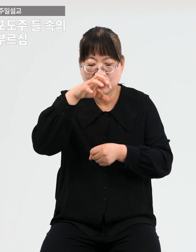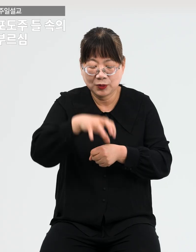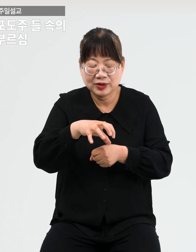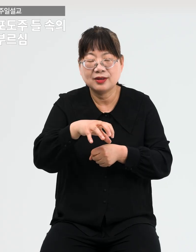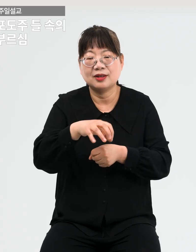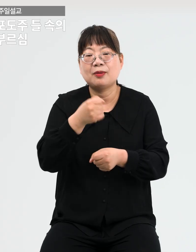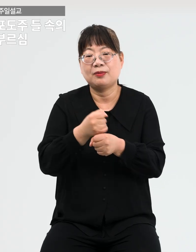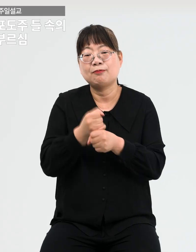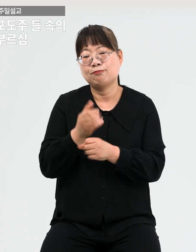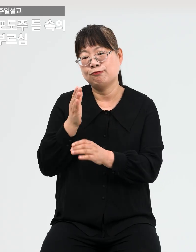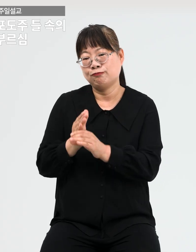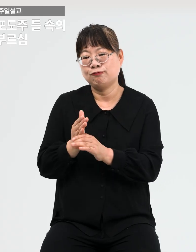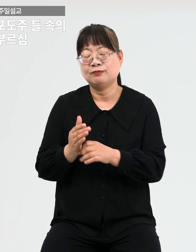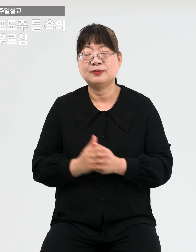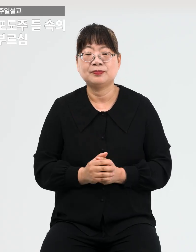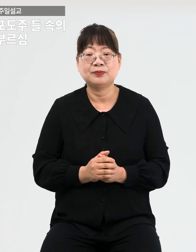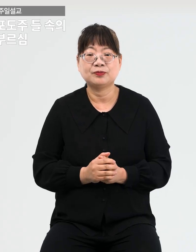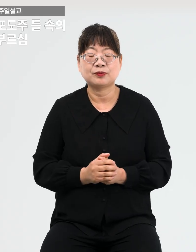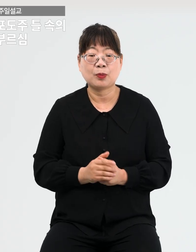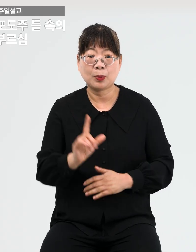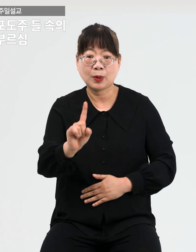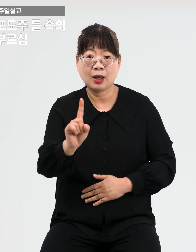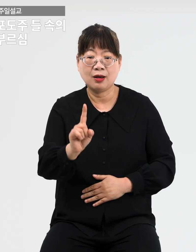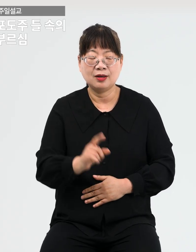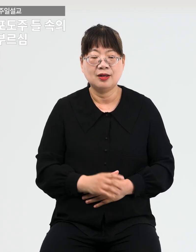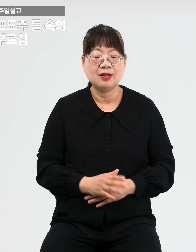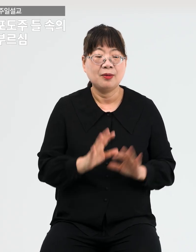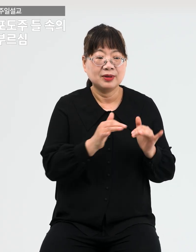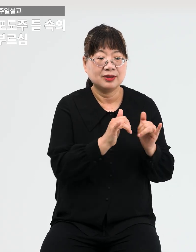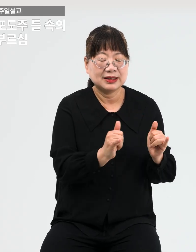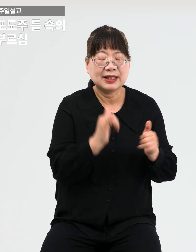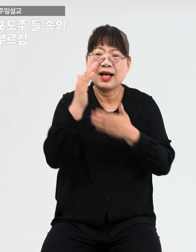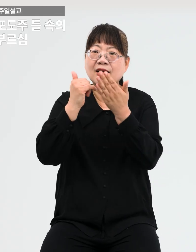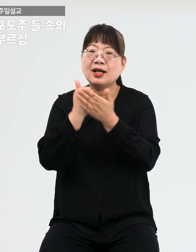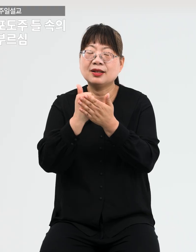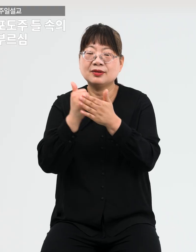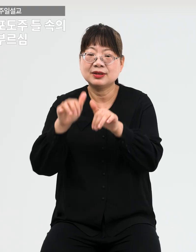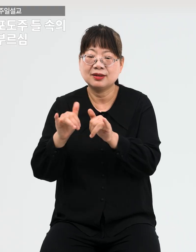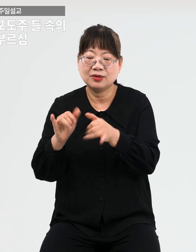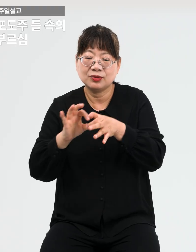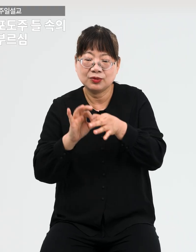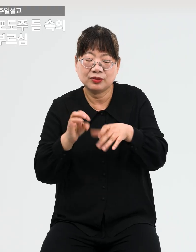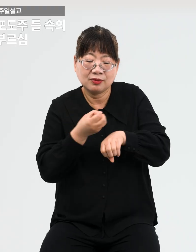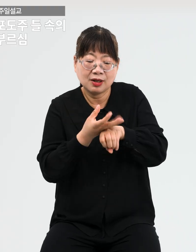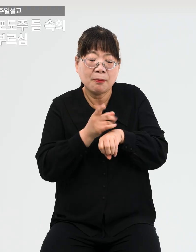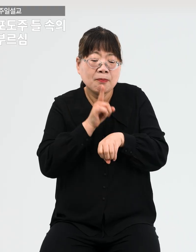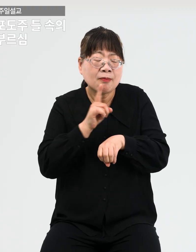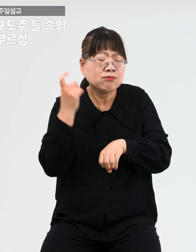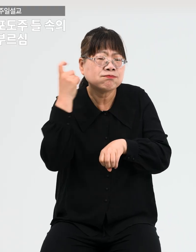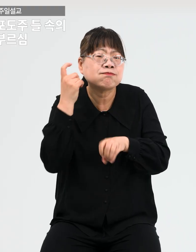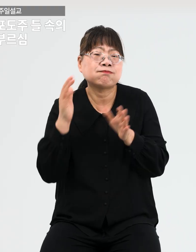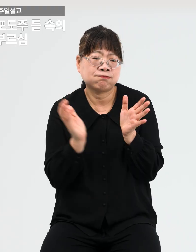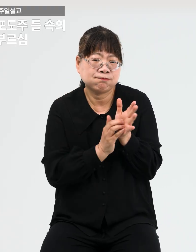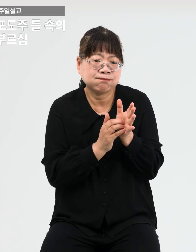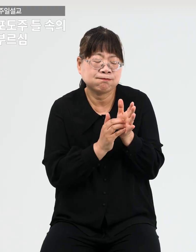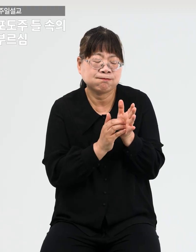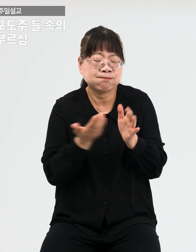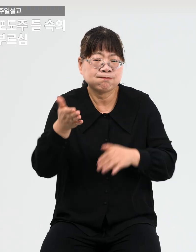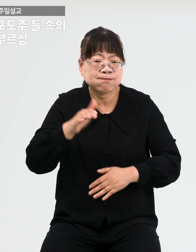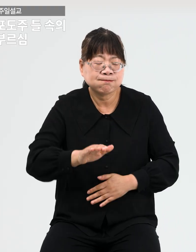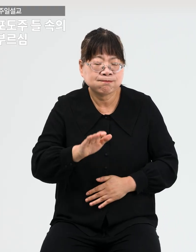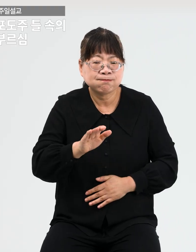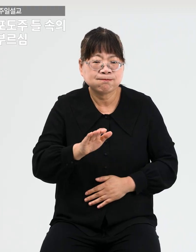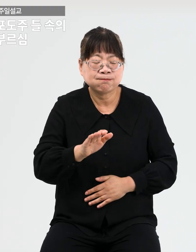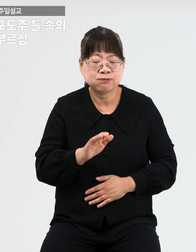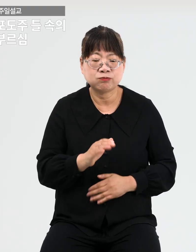이렇게 되는 거죠. 백성들이 그 지적을 들었어요, 지금. 그런데 여기 어떤